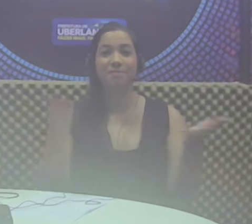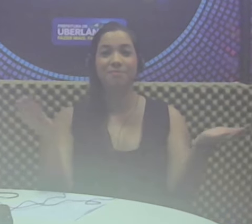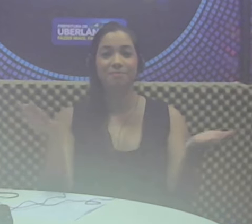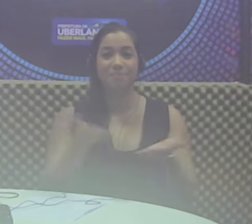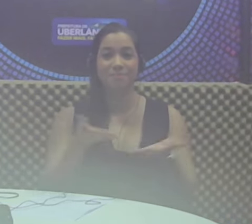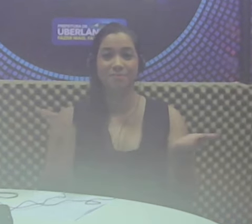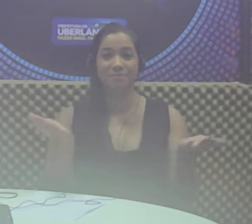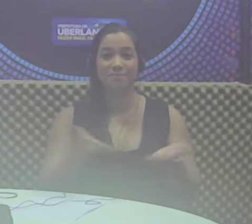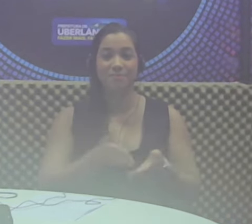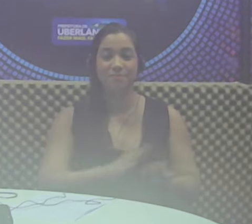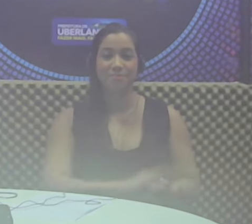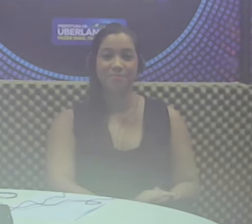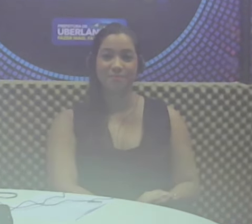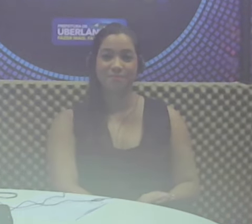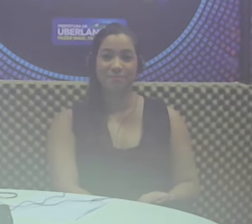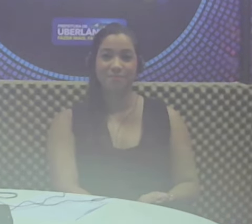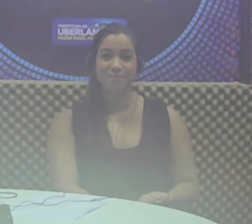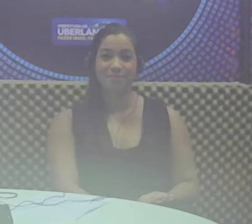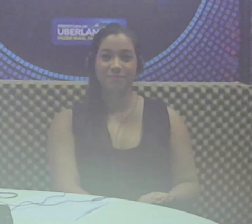da edição de hoje.